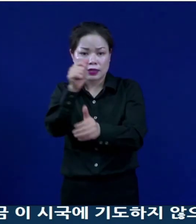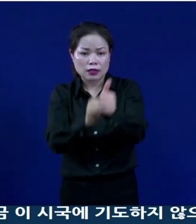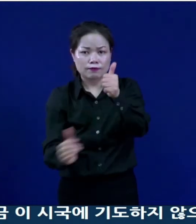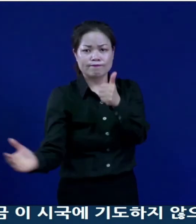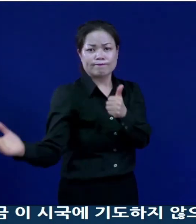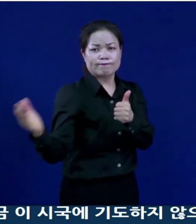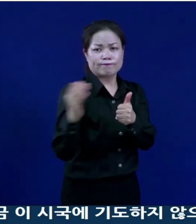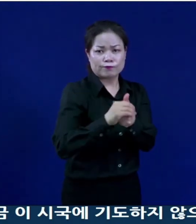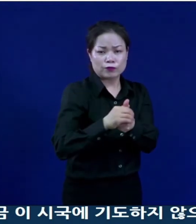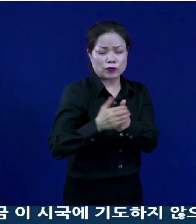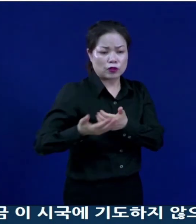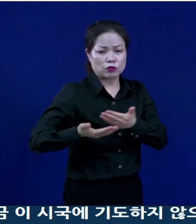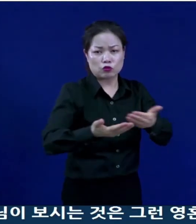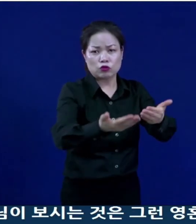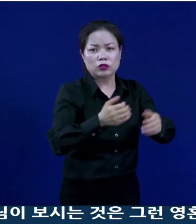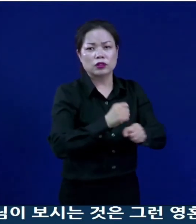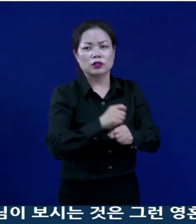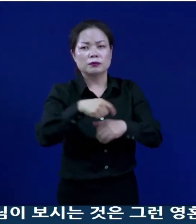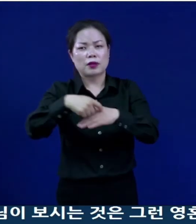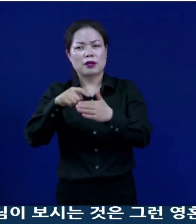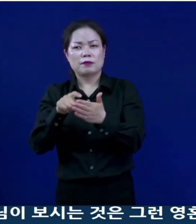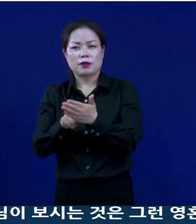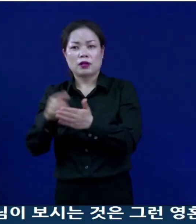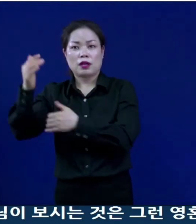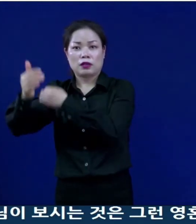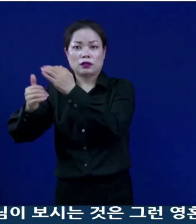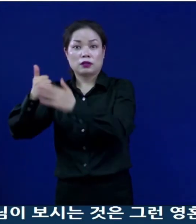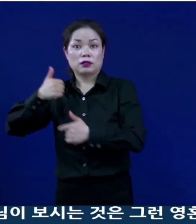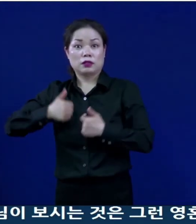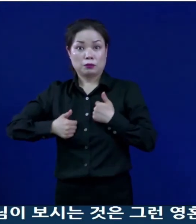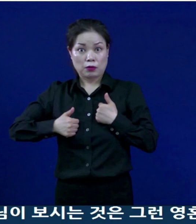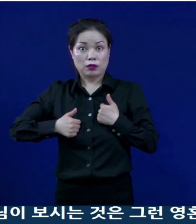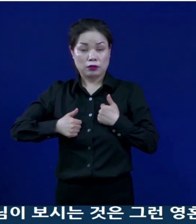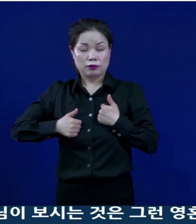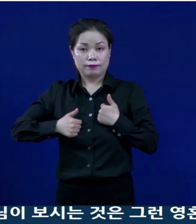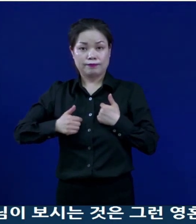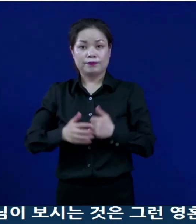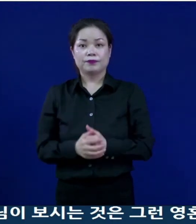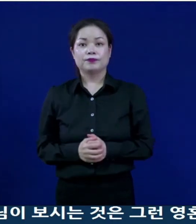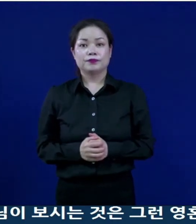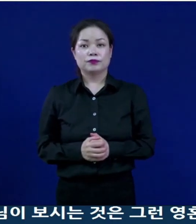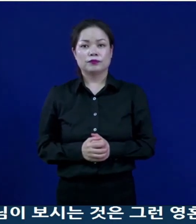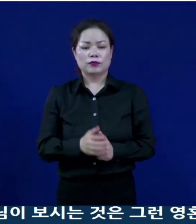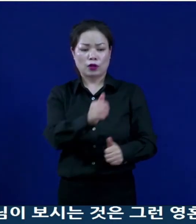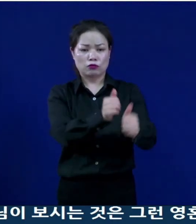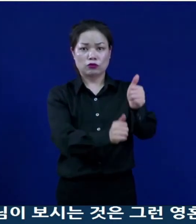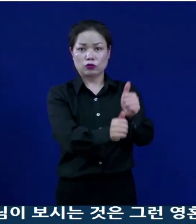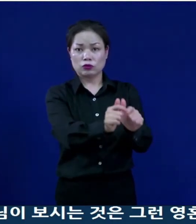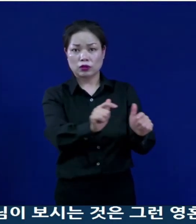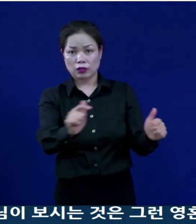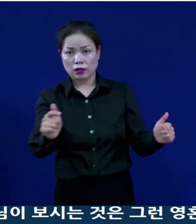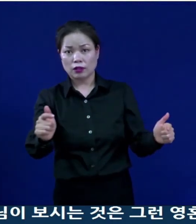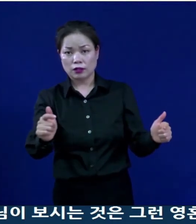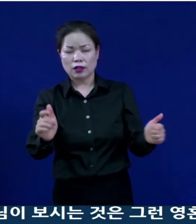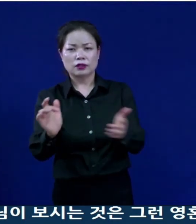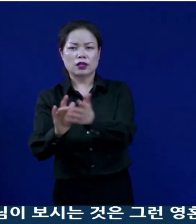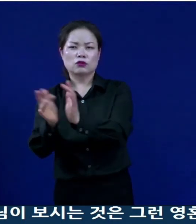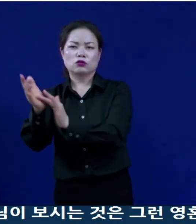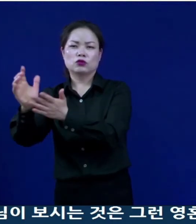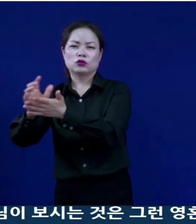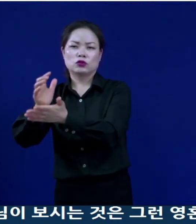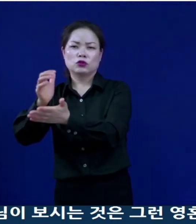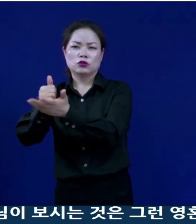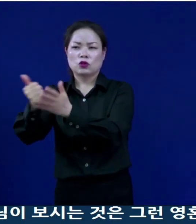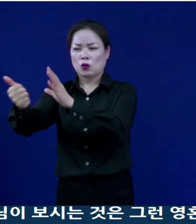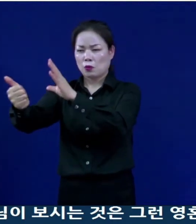기도하며 준비하는 자세를, 바로 그 마음을 하나님께서 기뻐하시는 것입니다. 후손들에게 예수 그리스도를